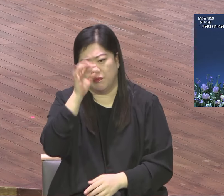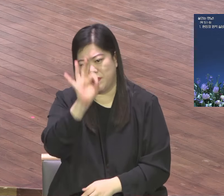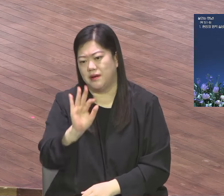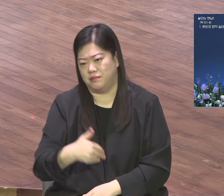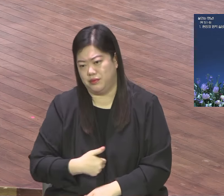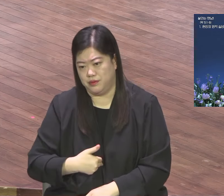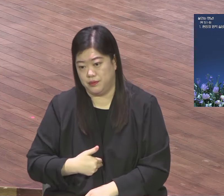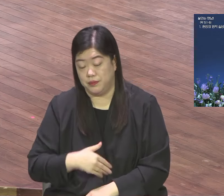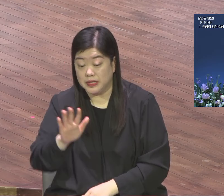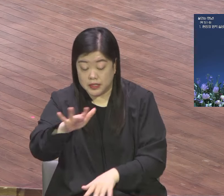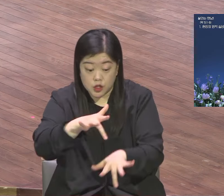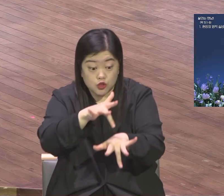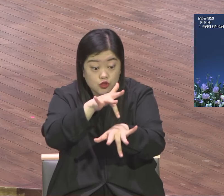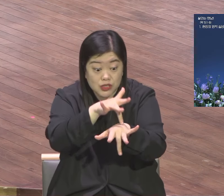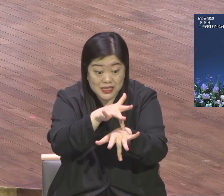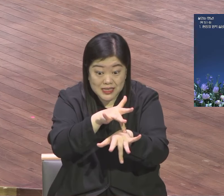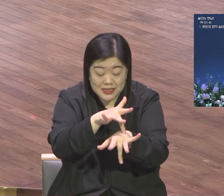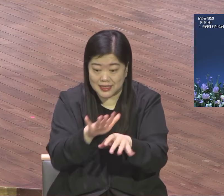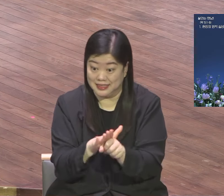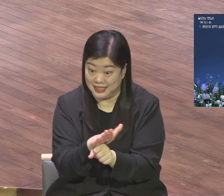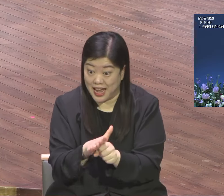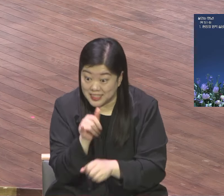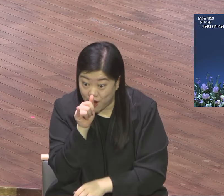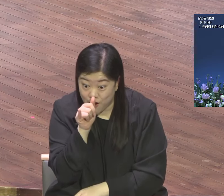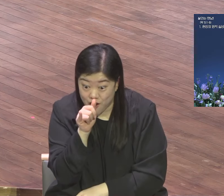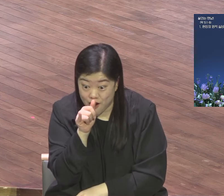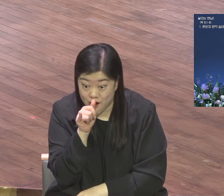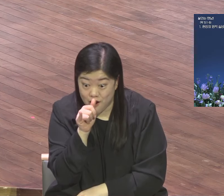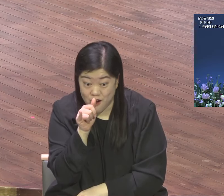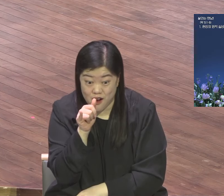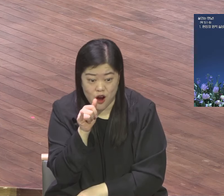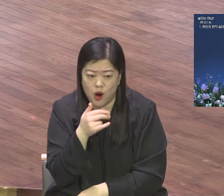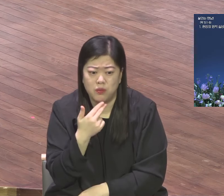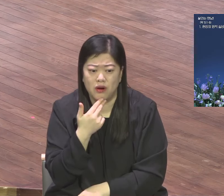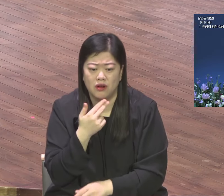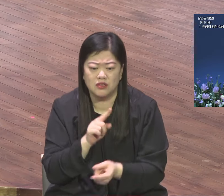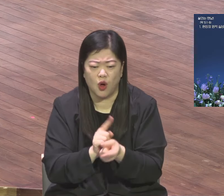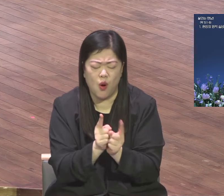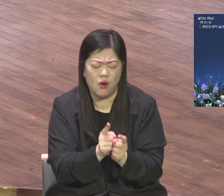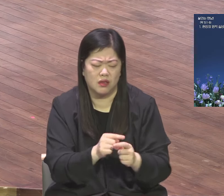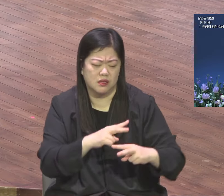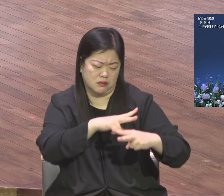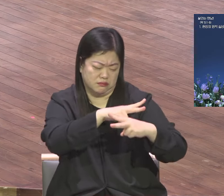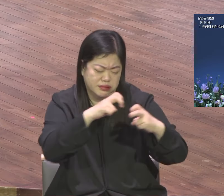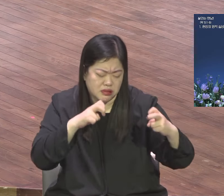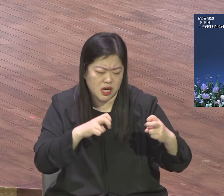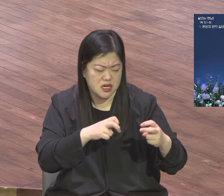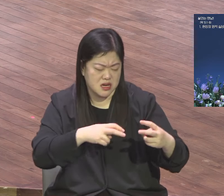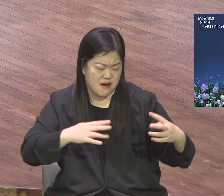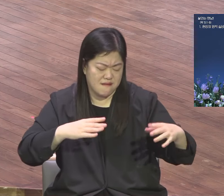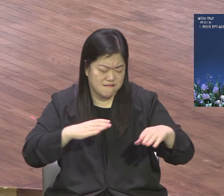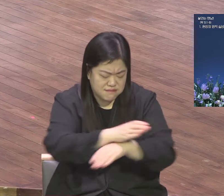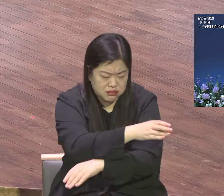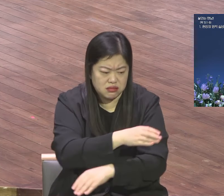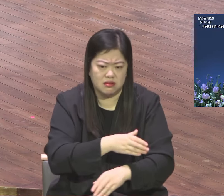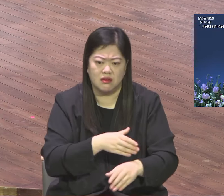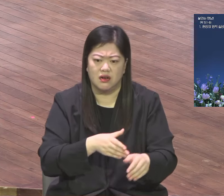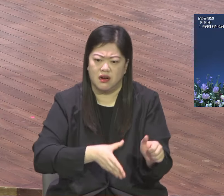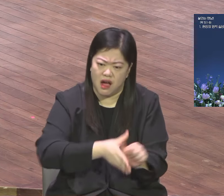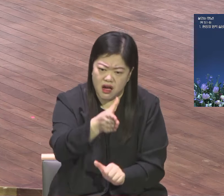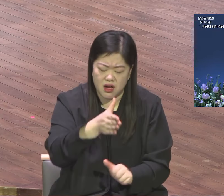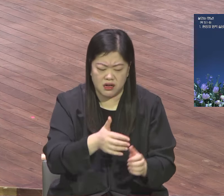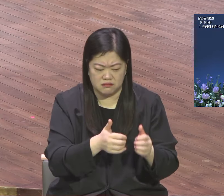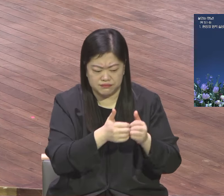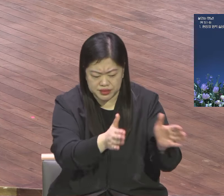미워합니다. 그거는 성령이 주는 마음이 아니에요. 사람을 미워하고 상처받게 하고 상처 주게 하고 불신하게